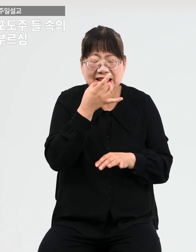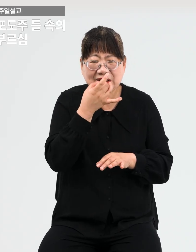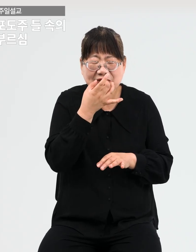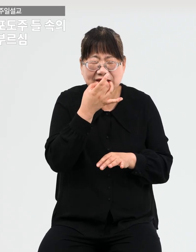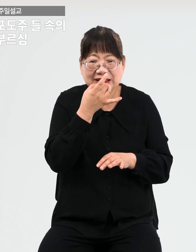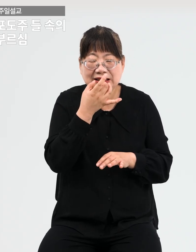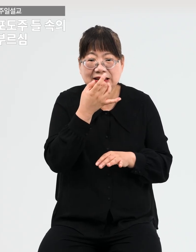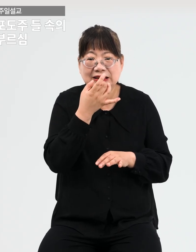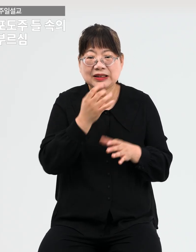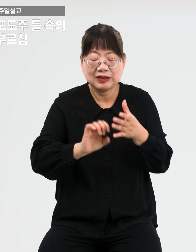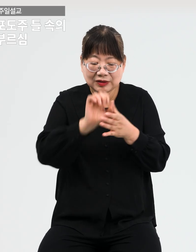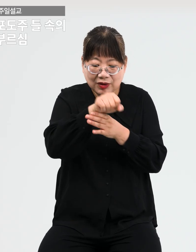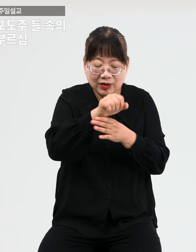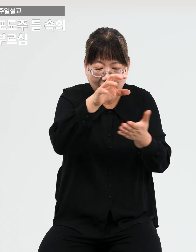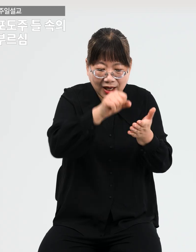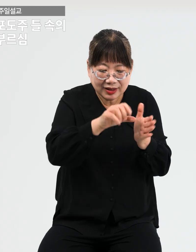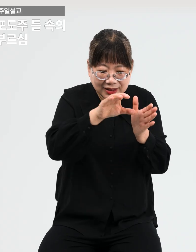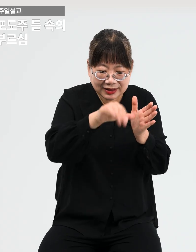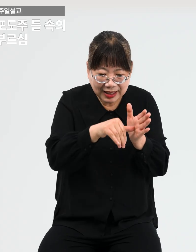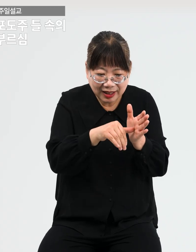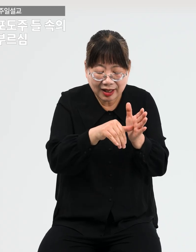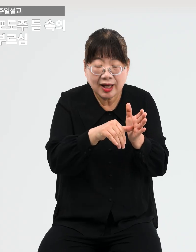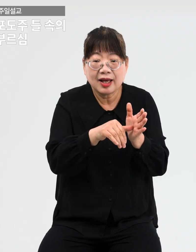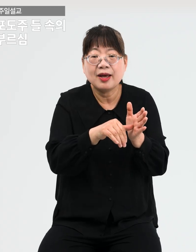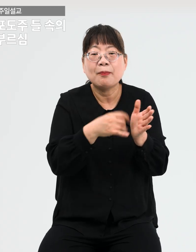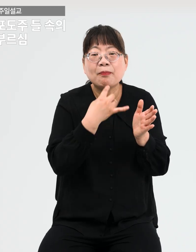곡식을 결실할 때만 와요.